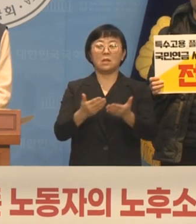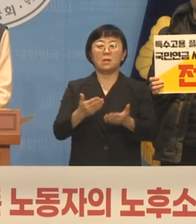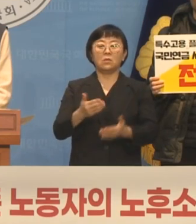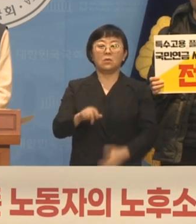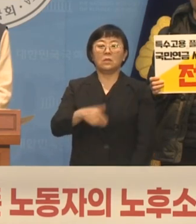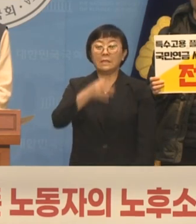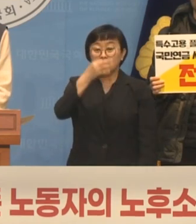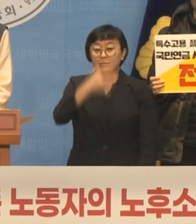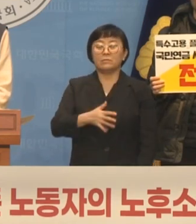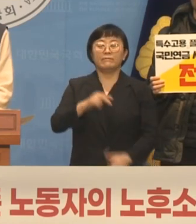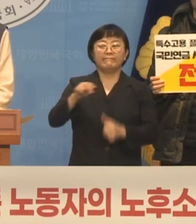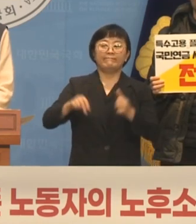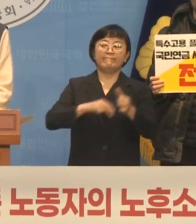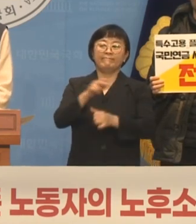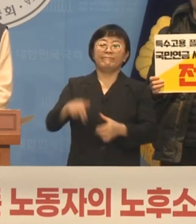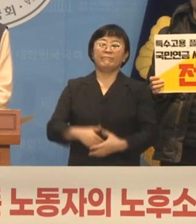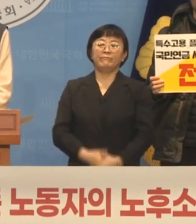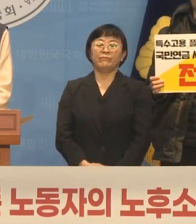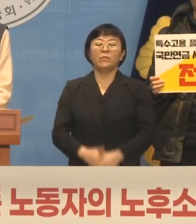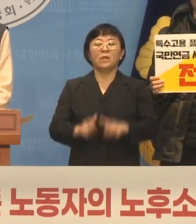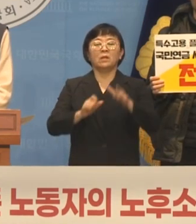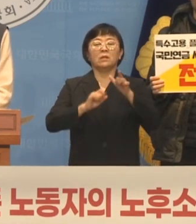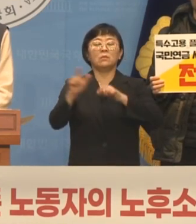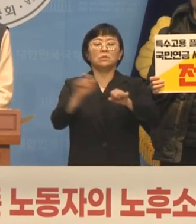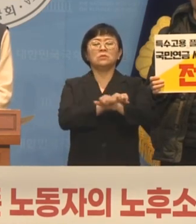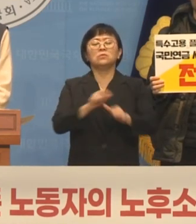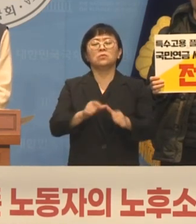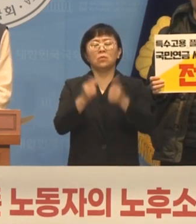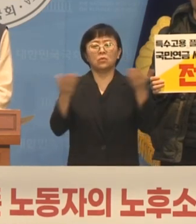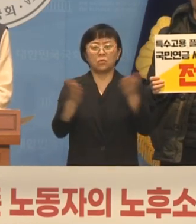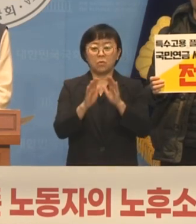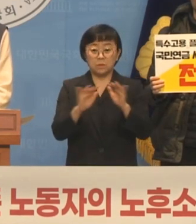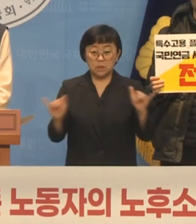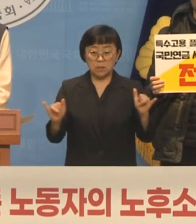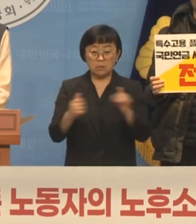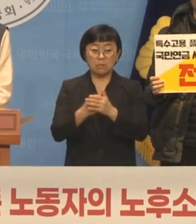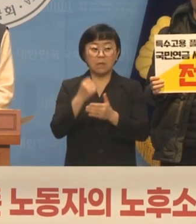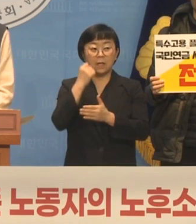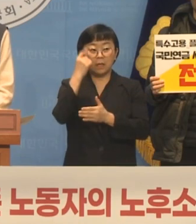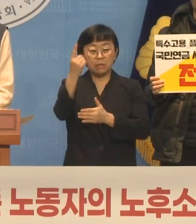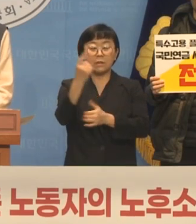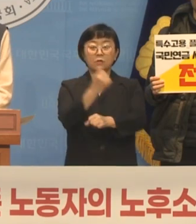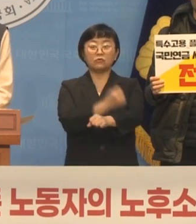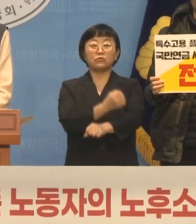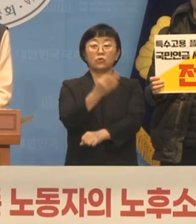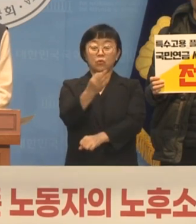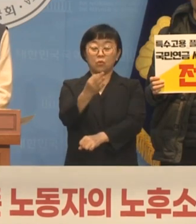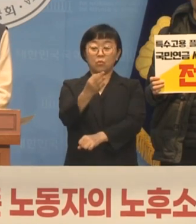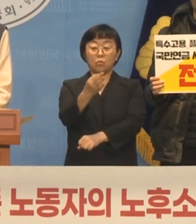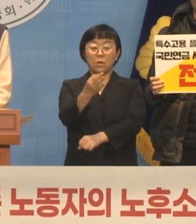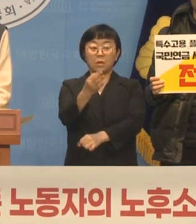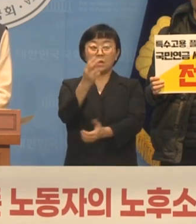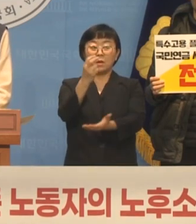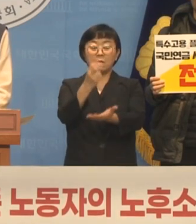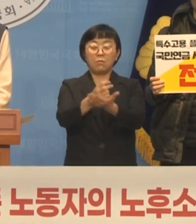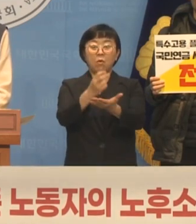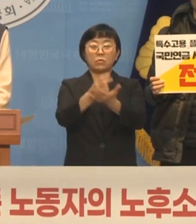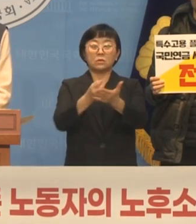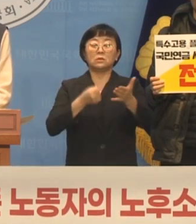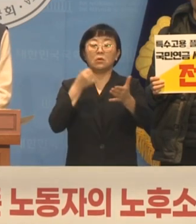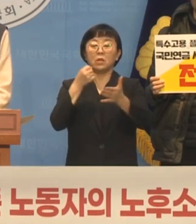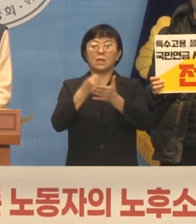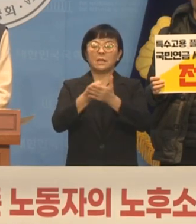강도조차 상상을 초월합니다. 대부분의 특수고용 노동자는 한 달 수수료가 법으로